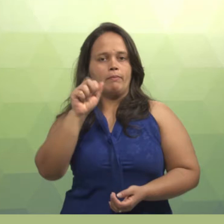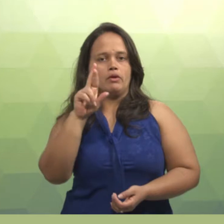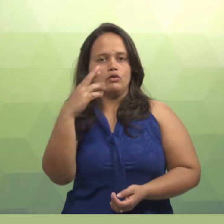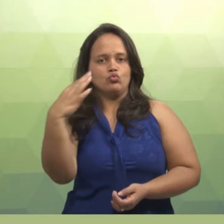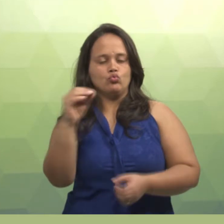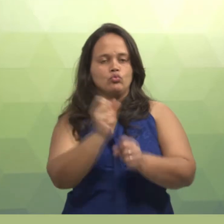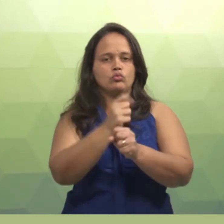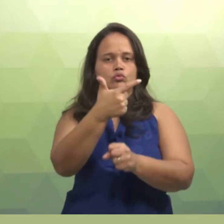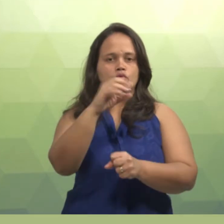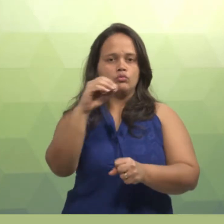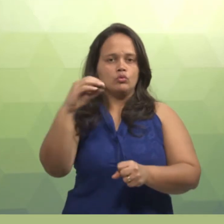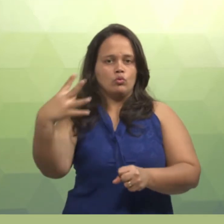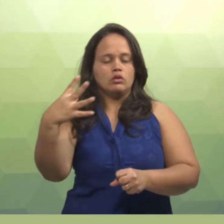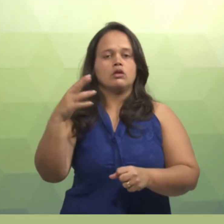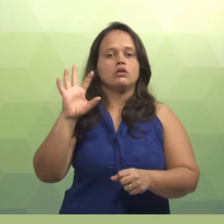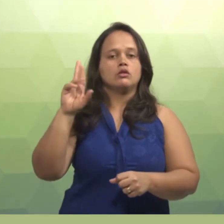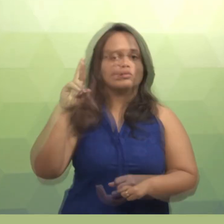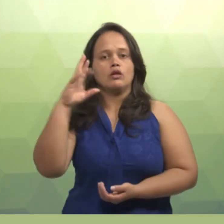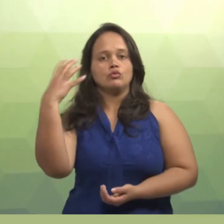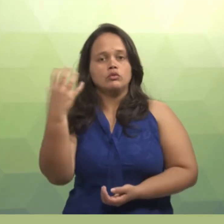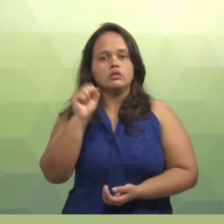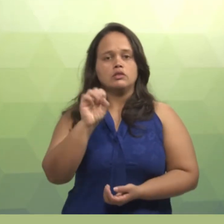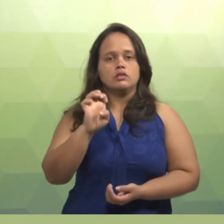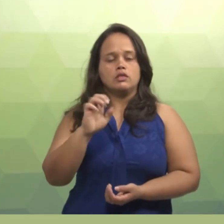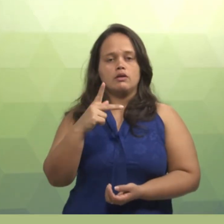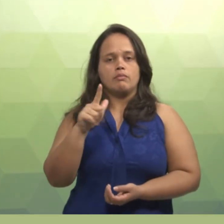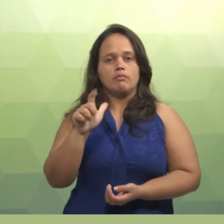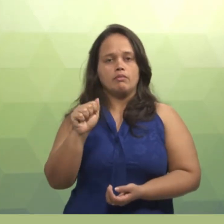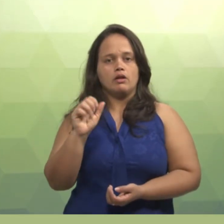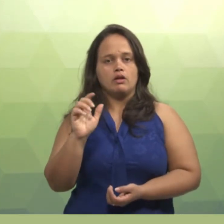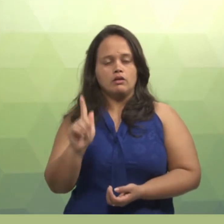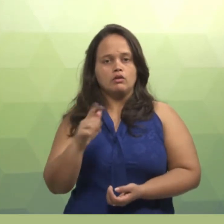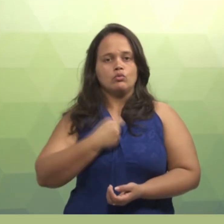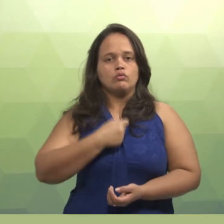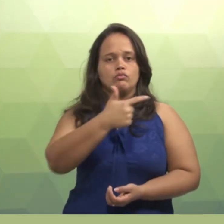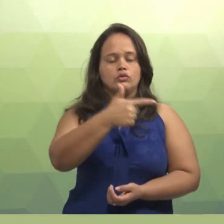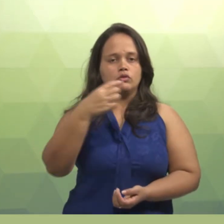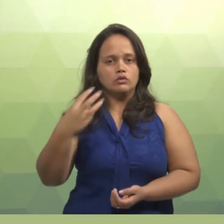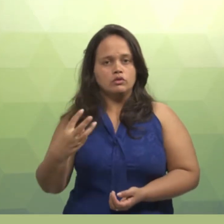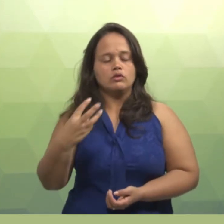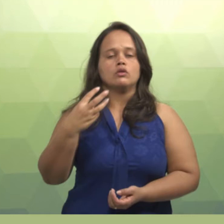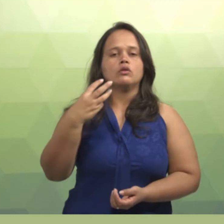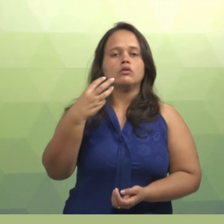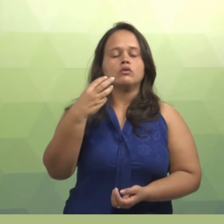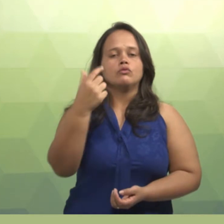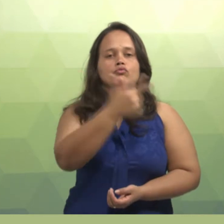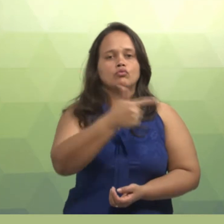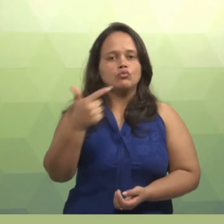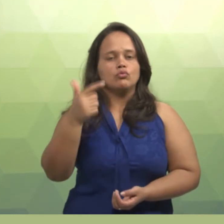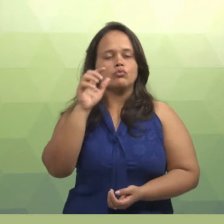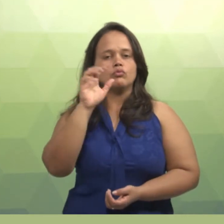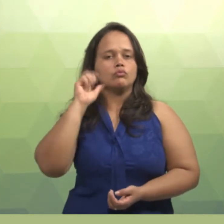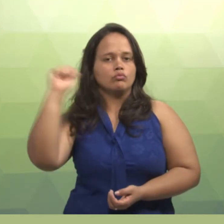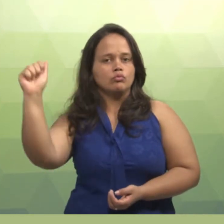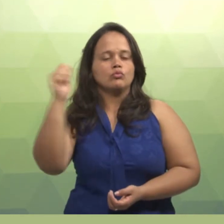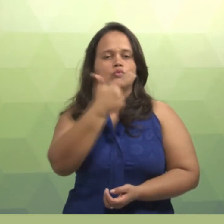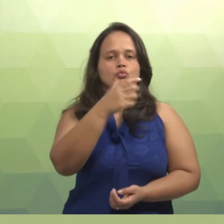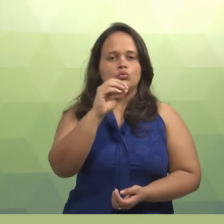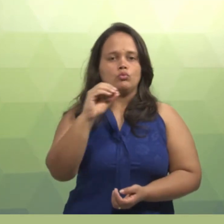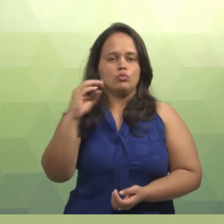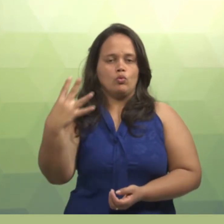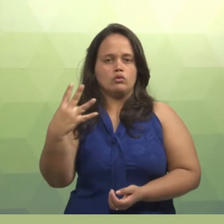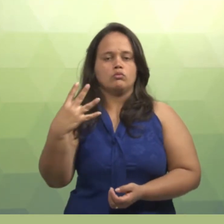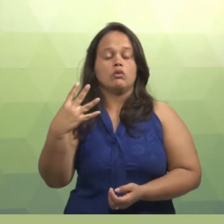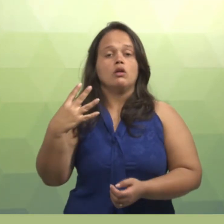ser conceituada como o processo de avaliação de desempenho dos servidores públicos estáveis, ocupantes de cargos de